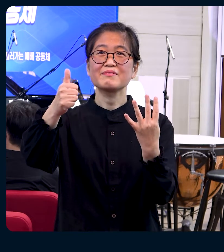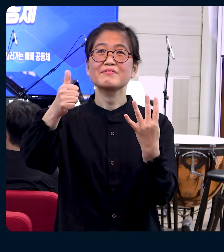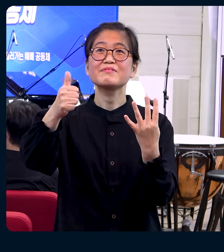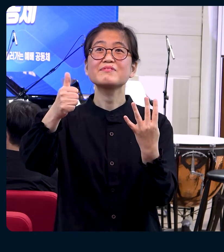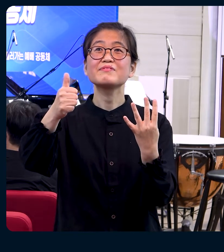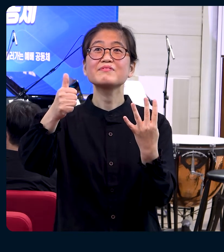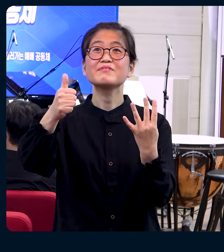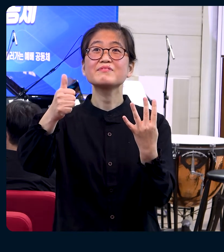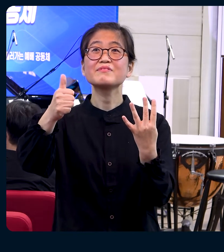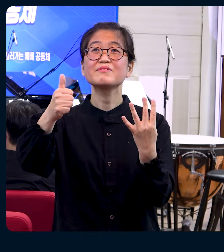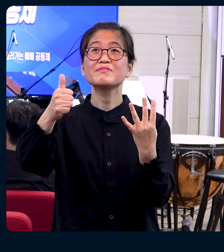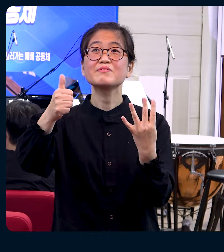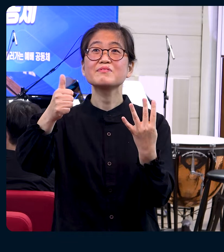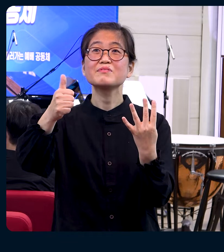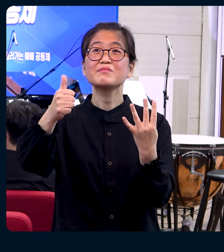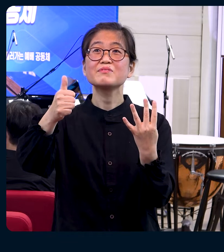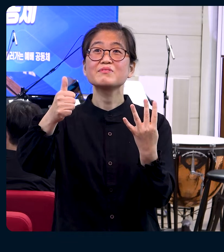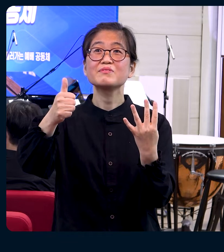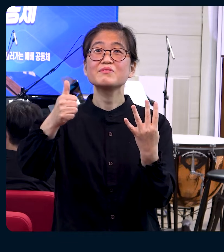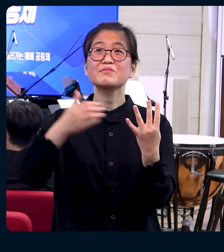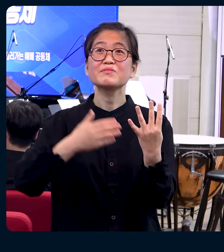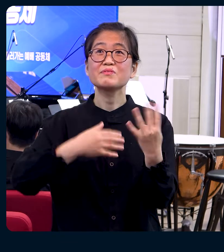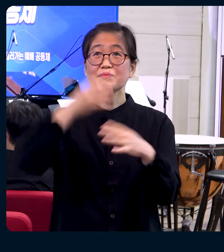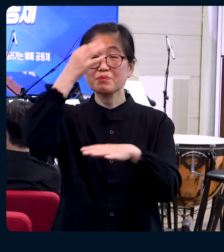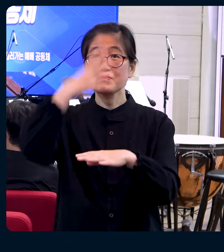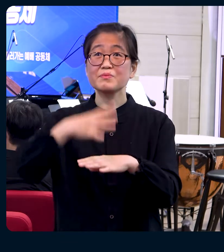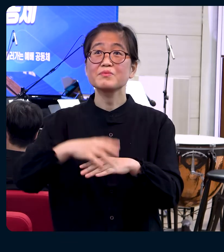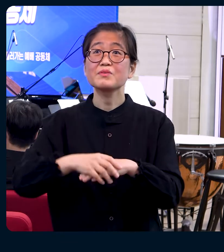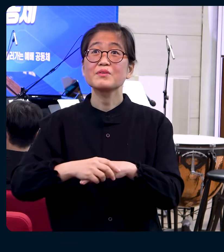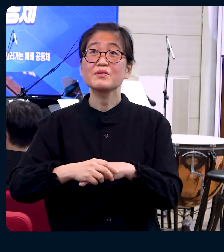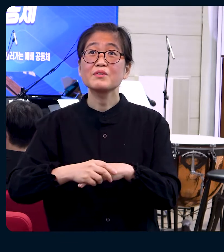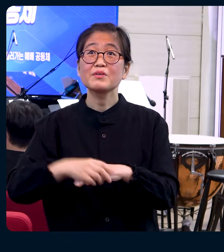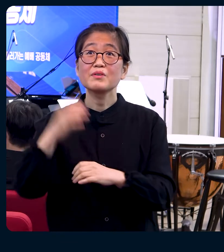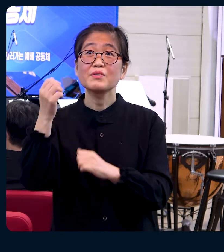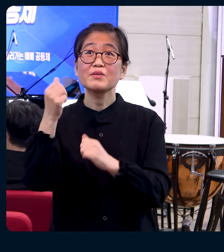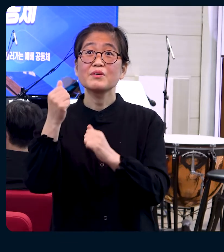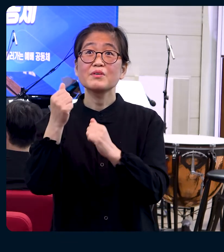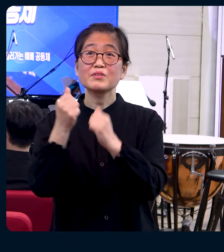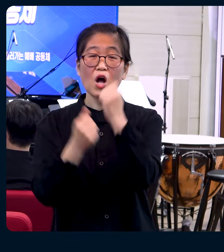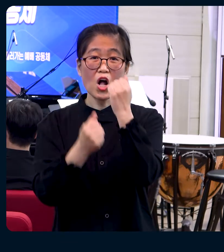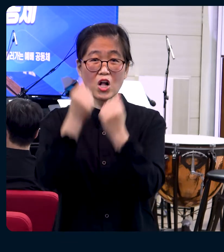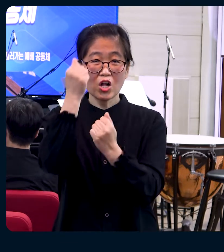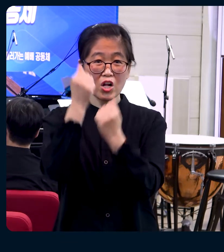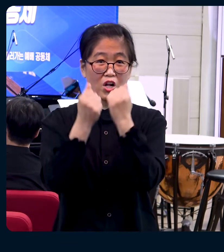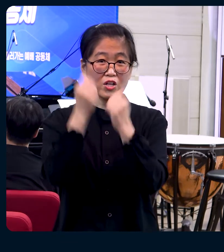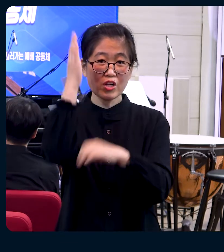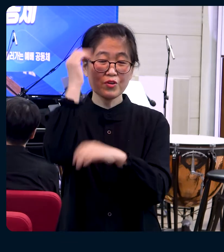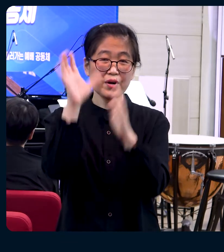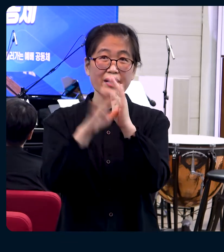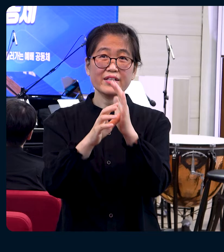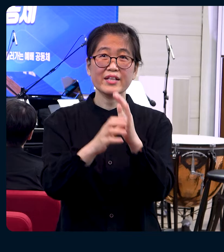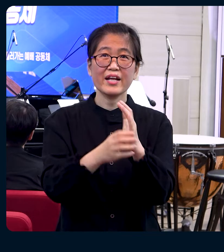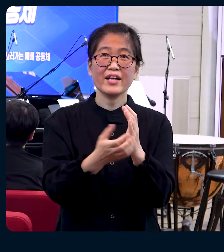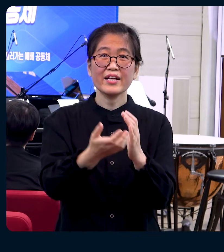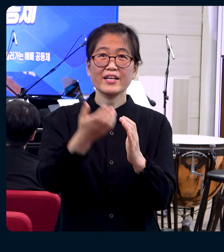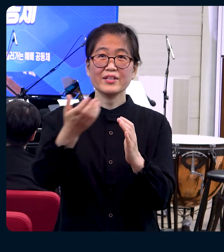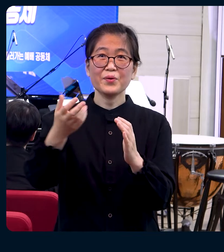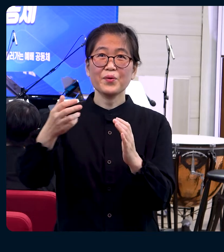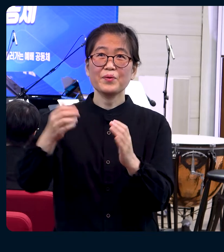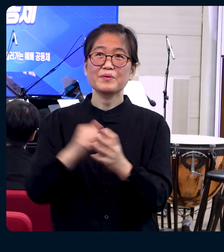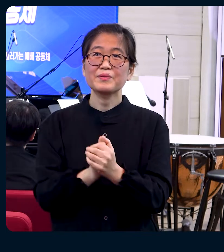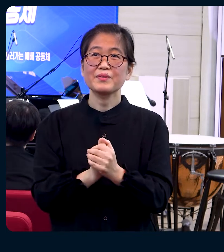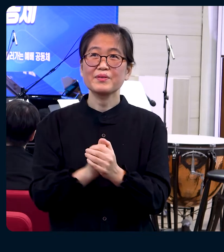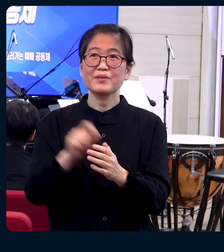이거 써도 되는 거죠? 혹시 이동해도 돼? 제가 죄송한데 몰라서 예의를 몰라서 제가 설교 시간에 이동해도 돼요? 잠깐